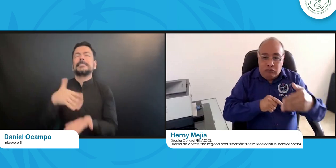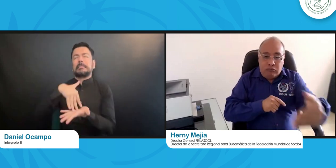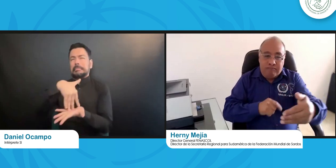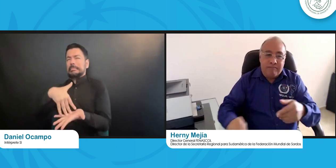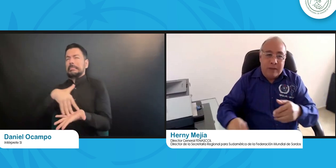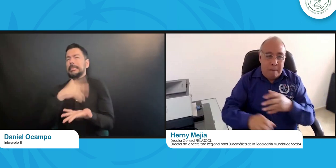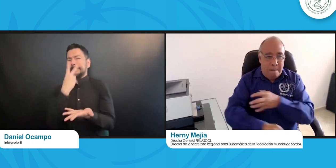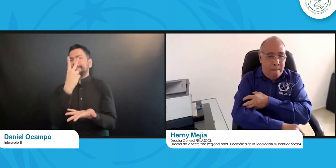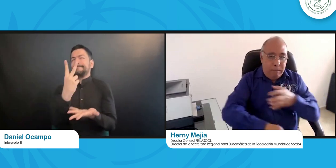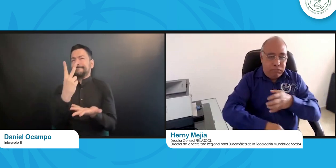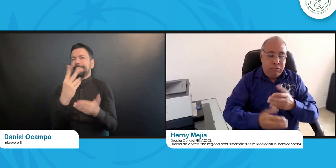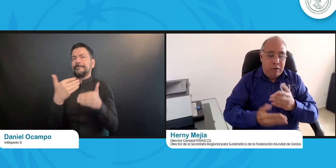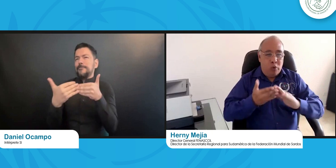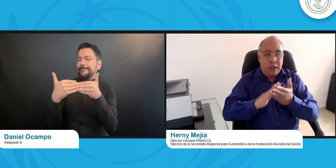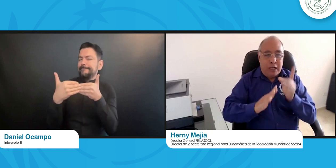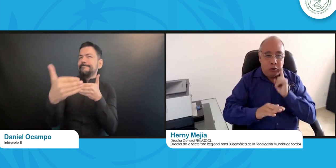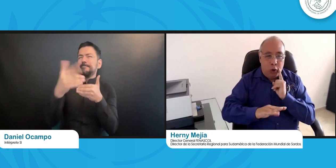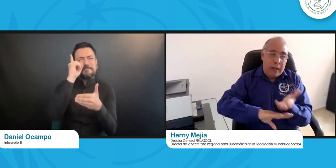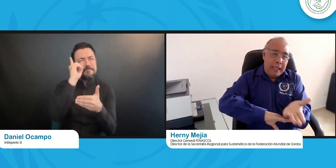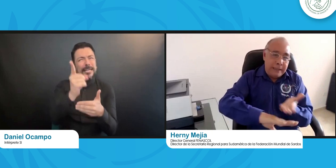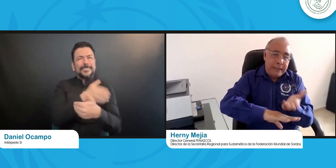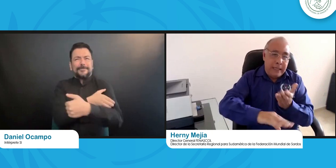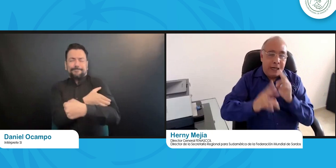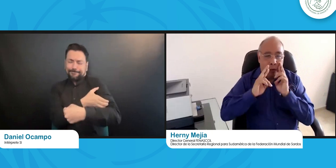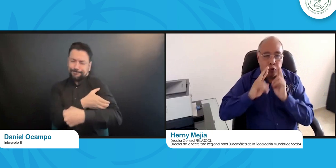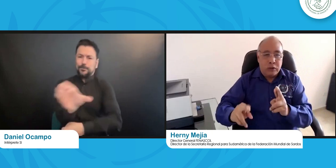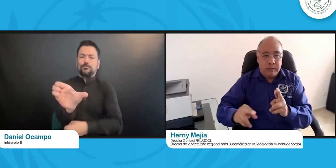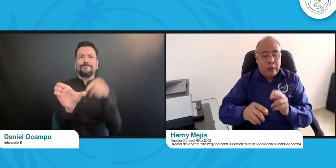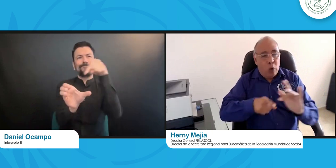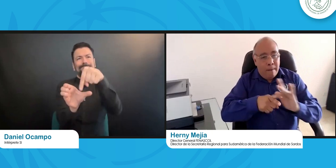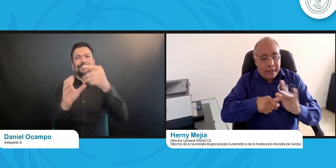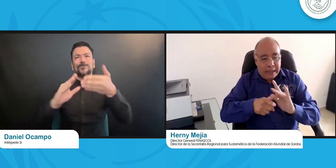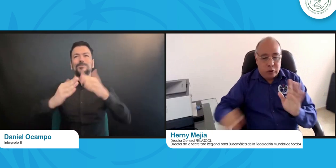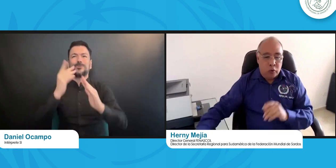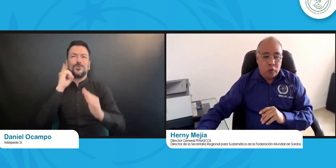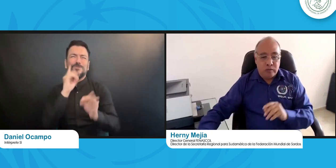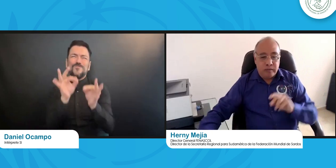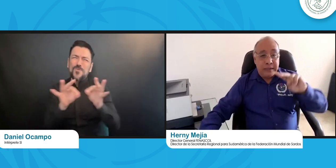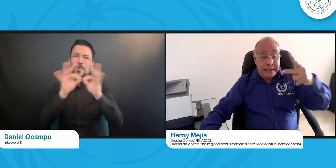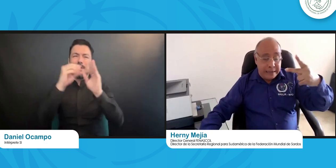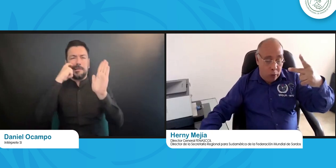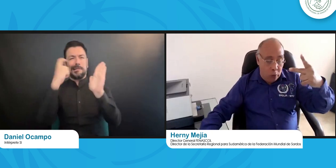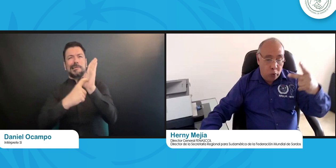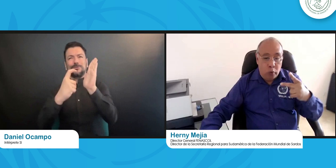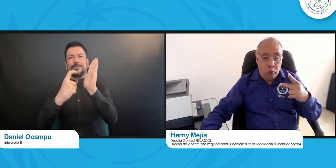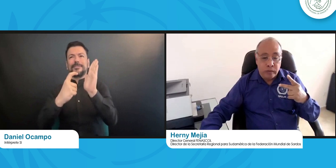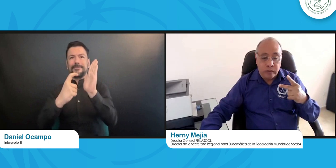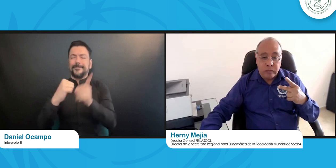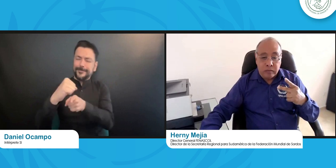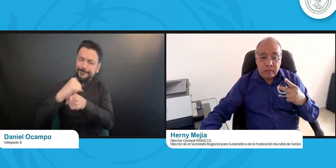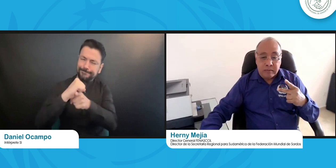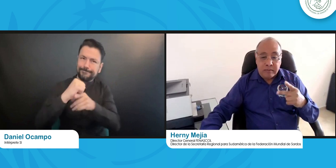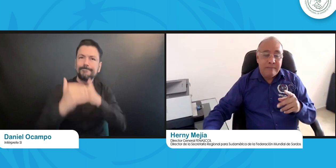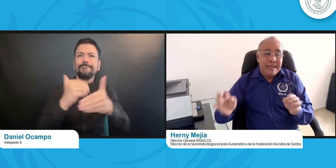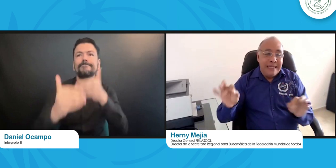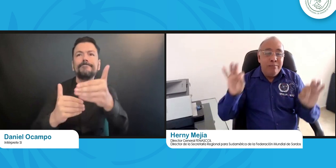ve aplicado en el plano educativo, entonces es importante pensar en adelante en este desafío, en la aplicación del reconocimiento